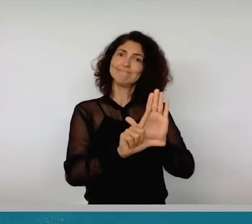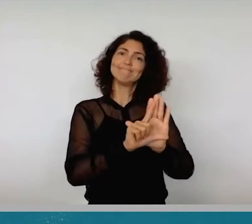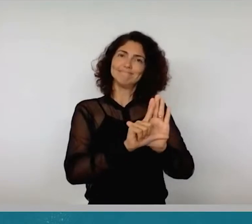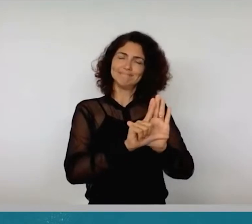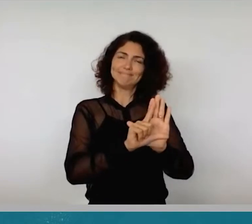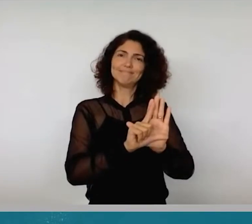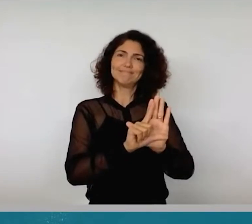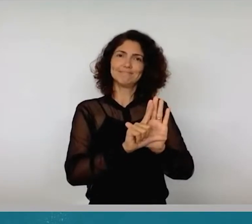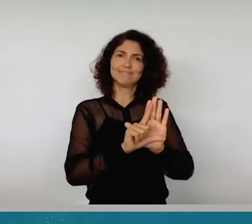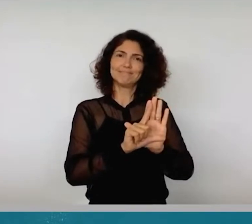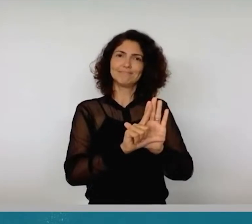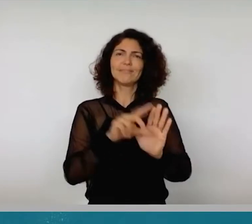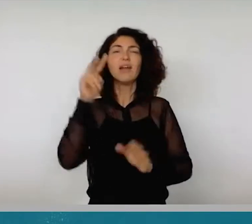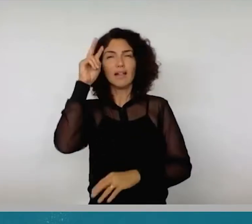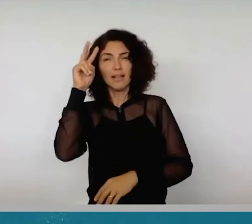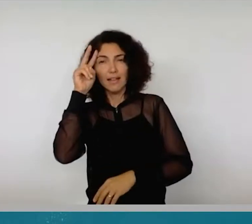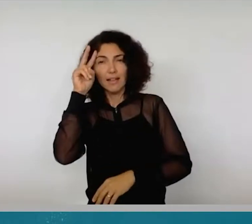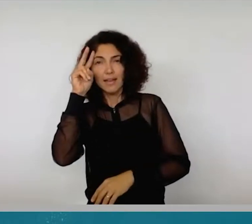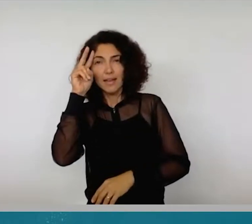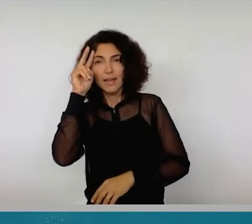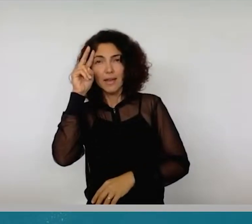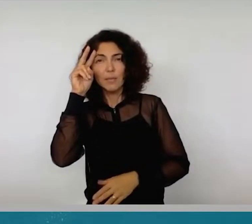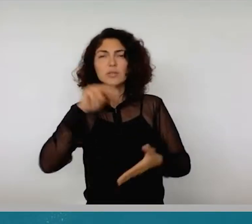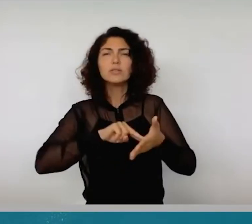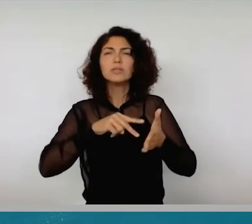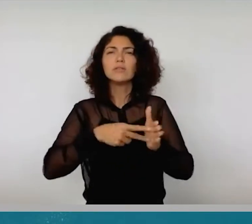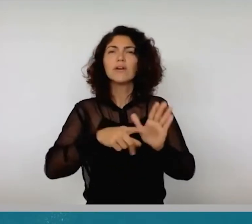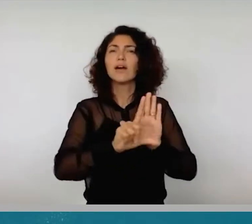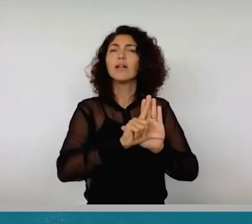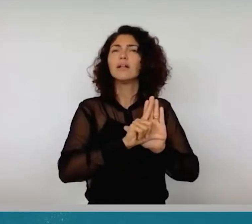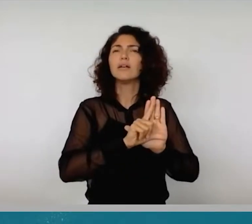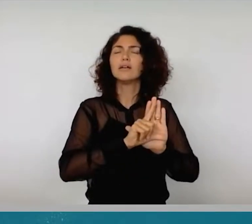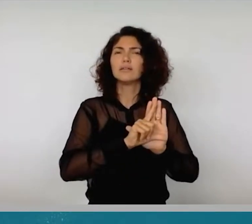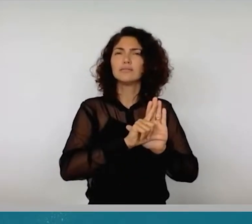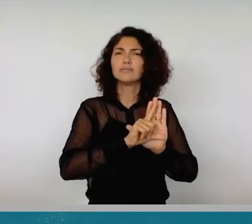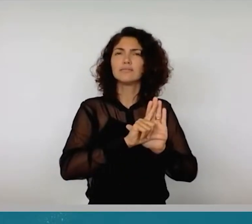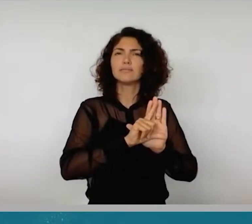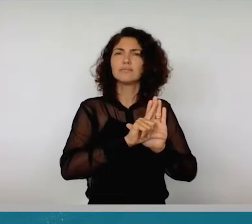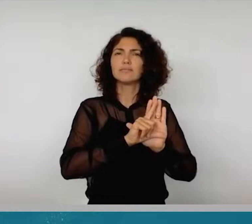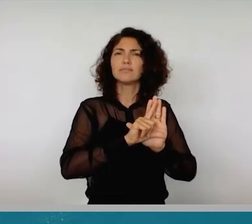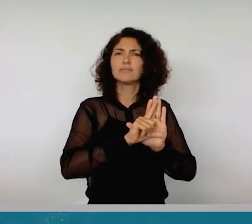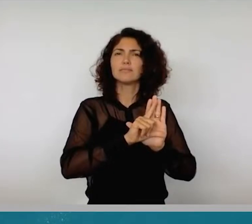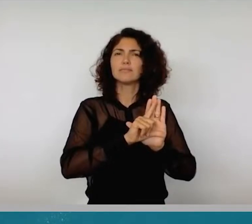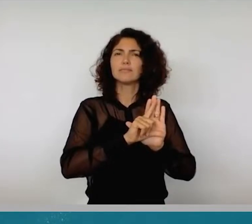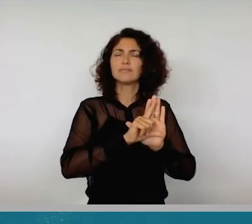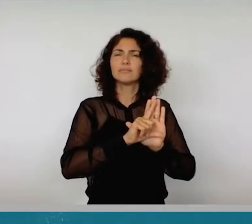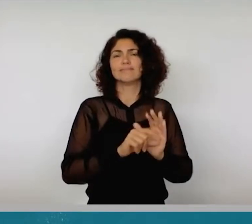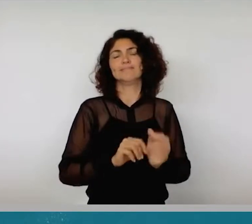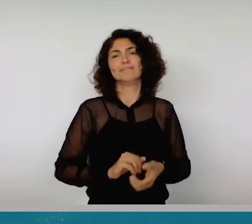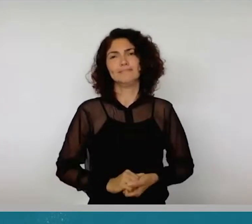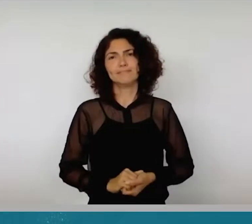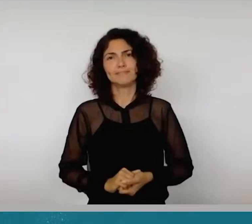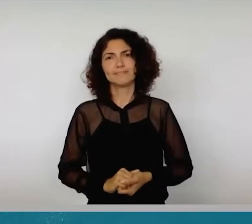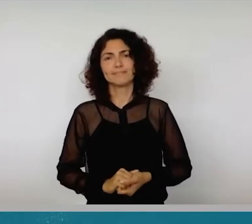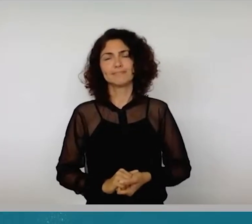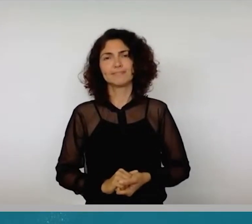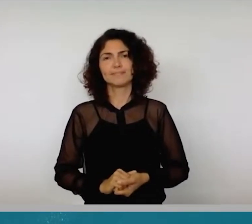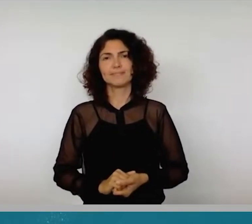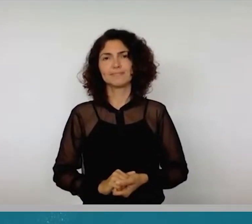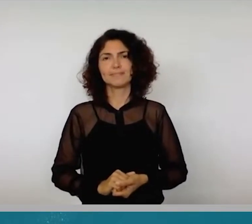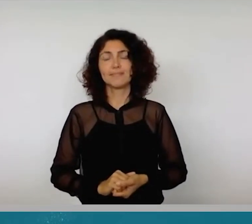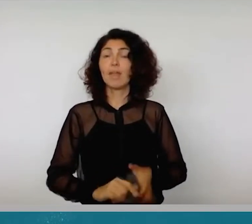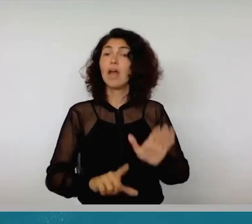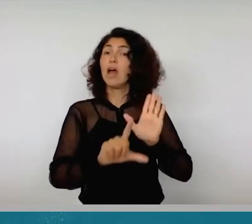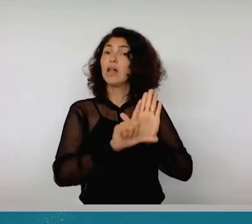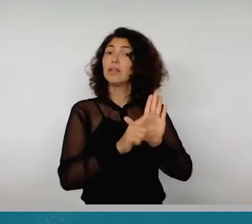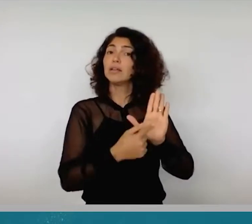o que é a lei? A lei, né? Na verdade, a lei, ela fala